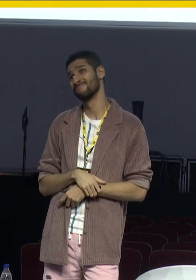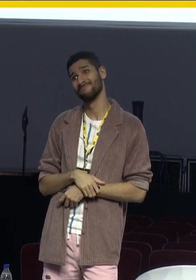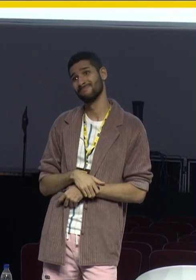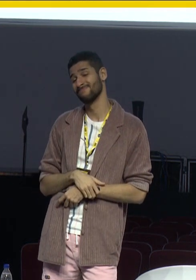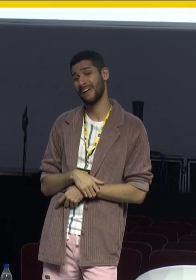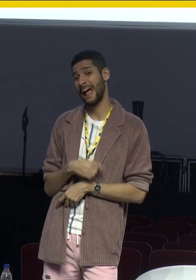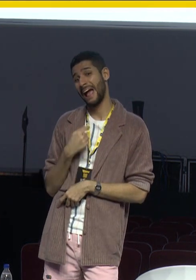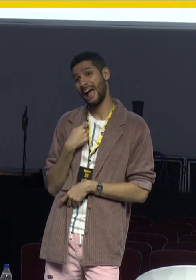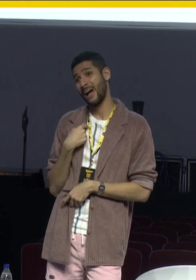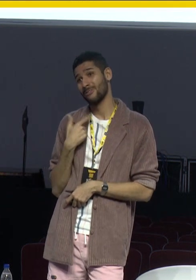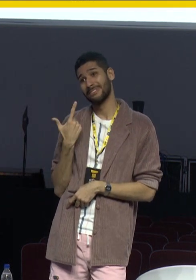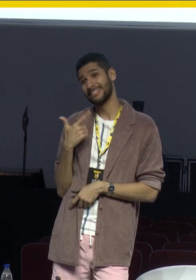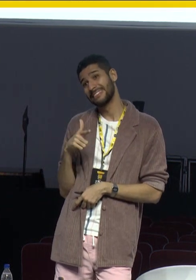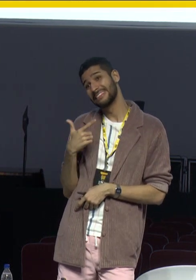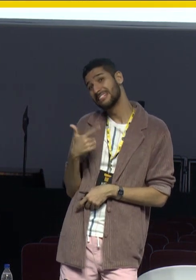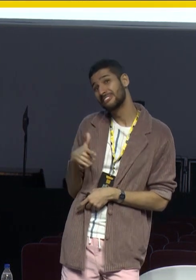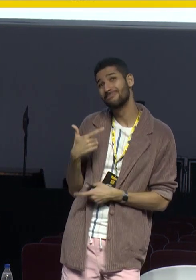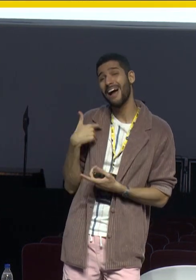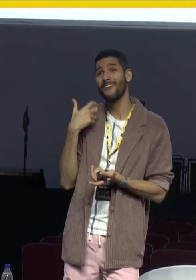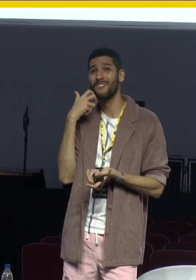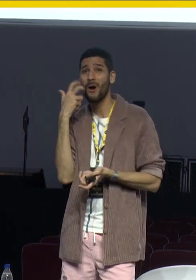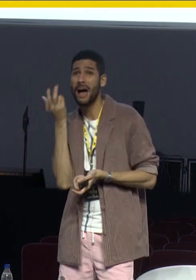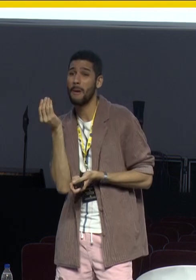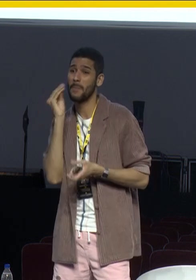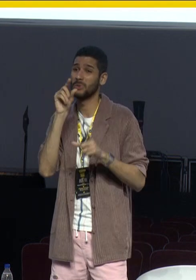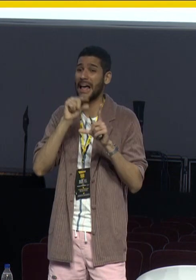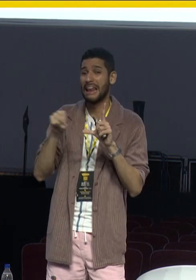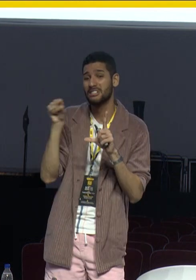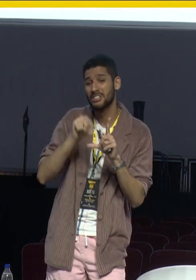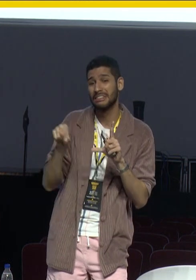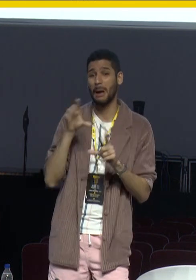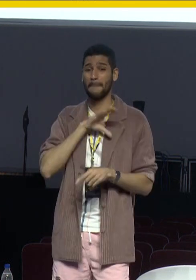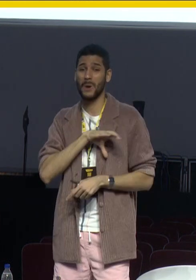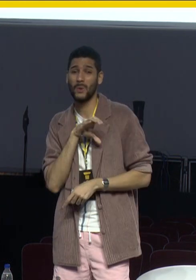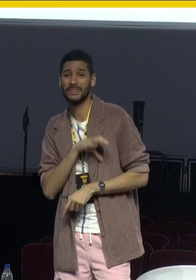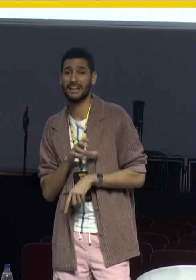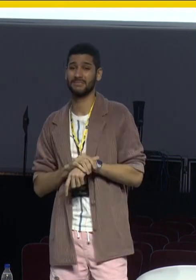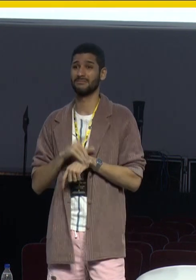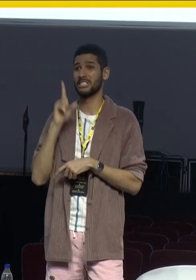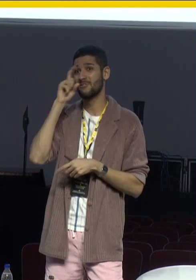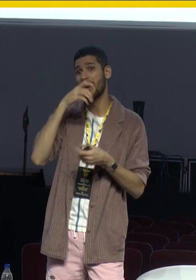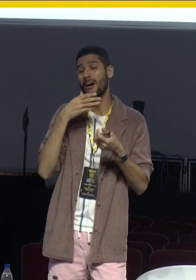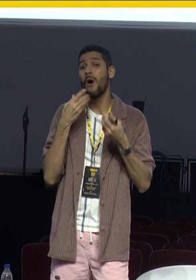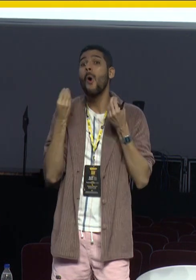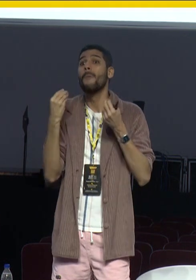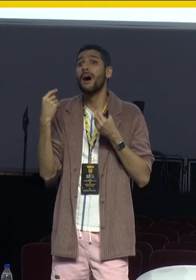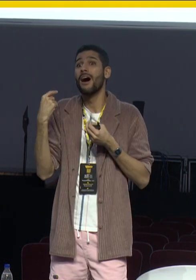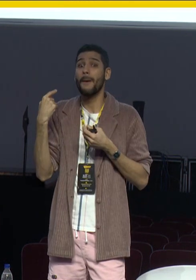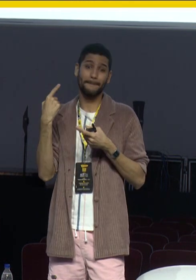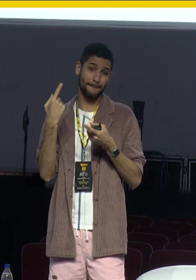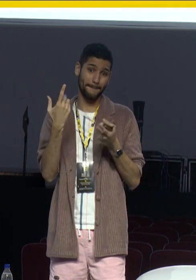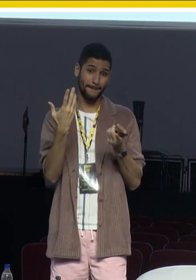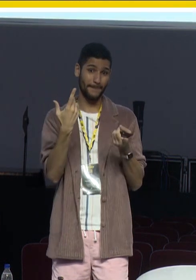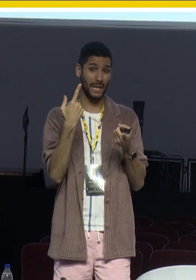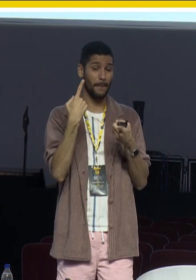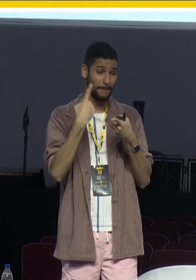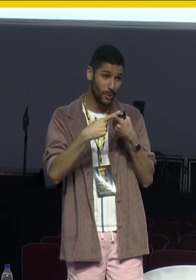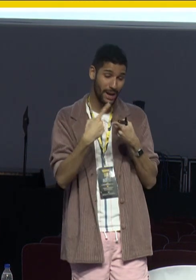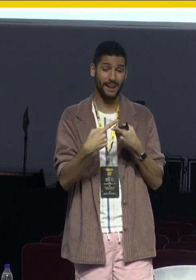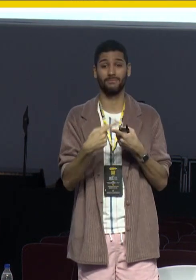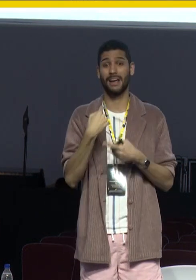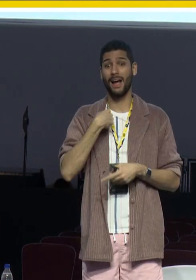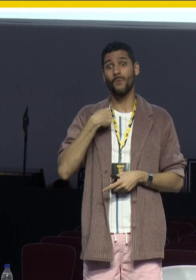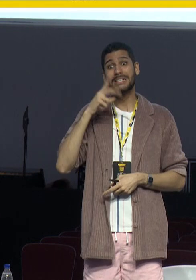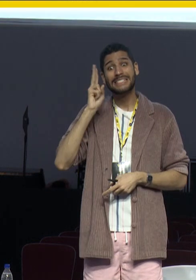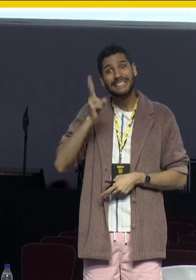de pronto vai fazer foi não sei eu tenho vergonha de deposta e pretende ficar colocando português as pessoas